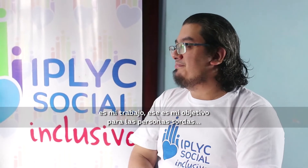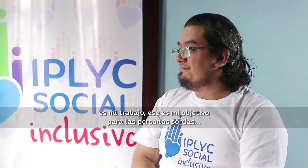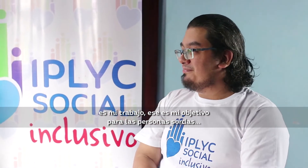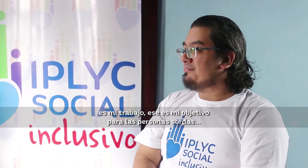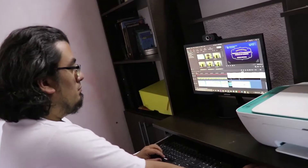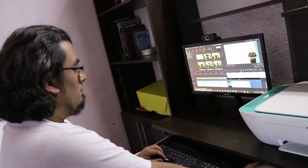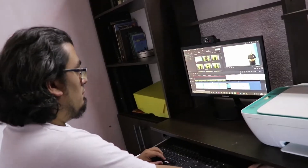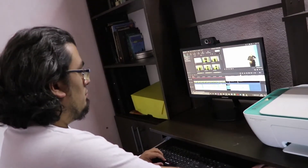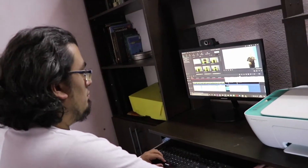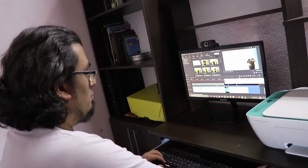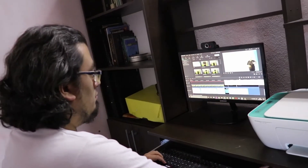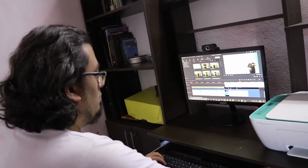sordas.